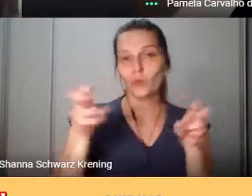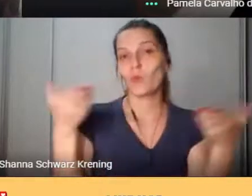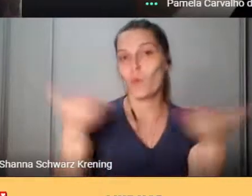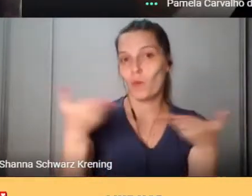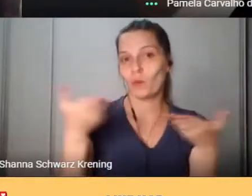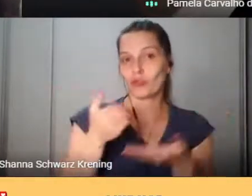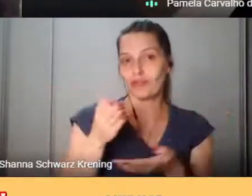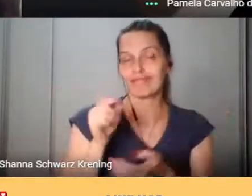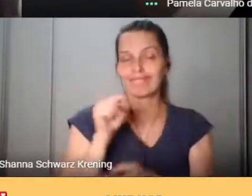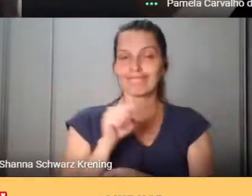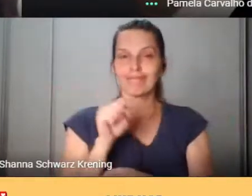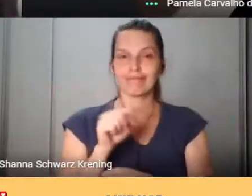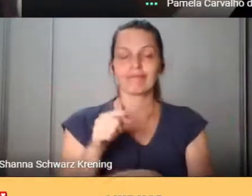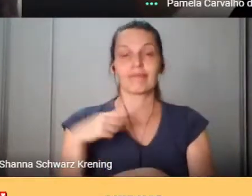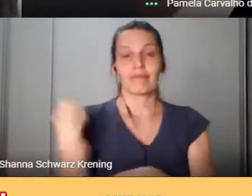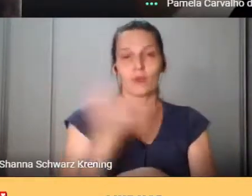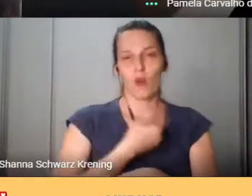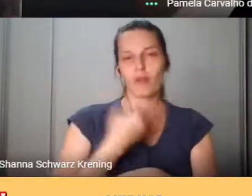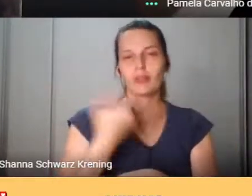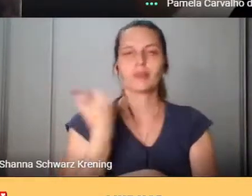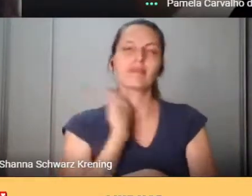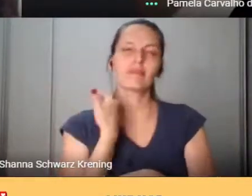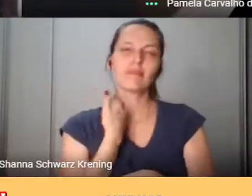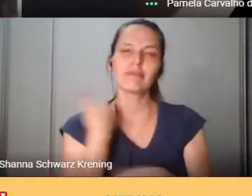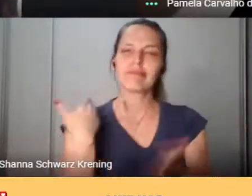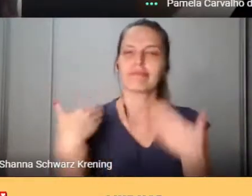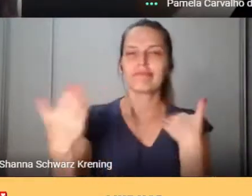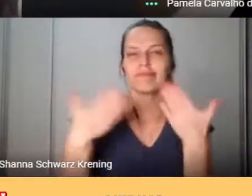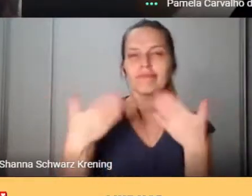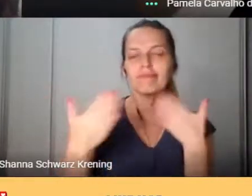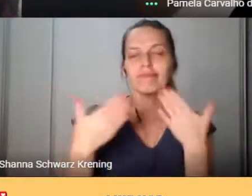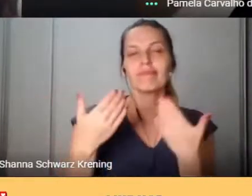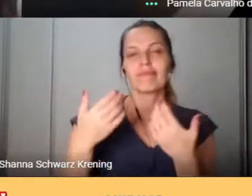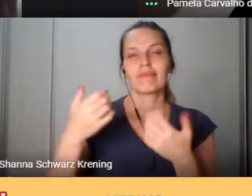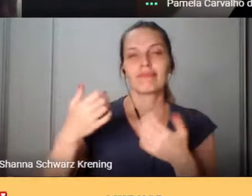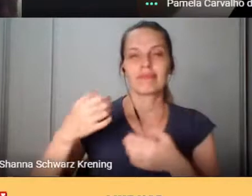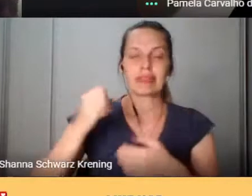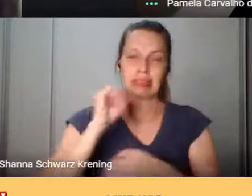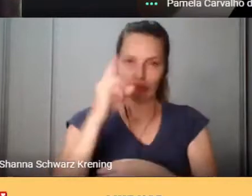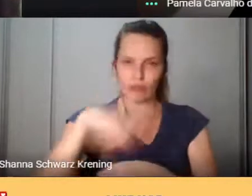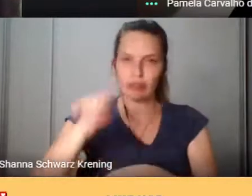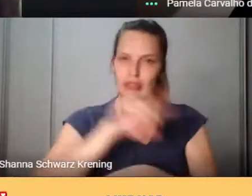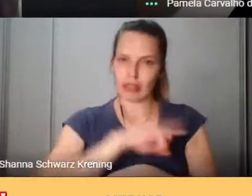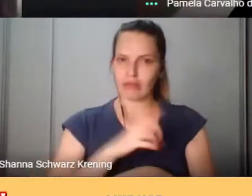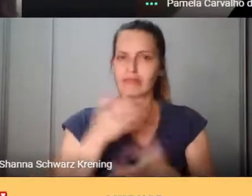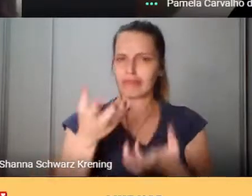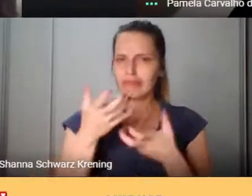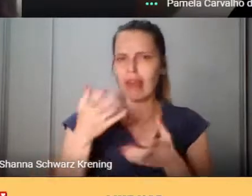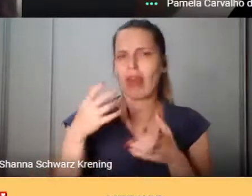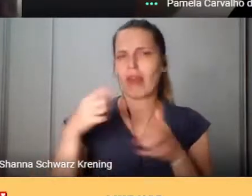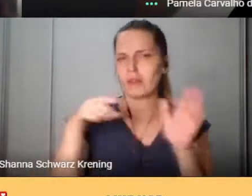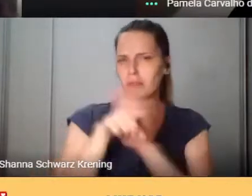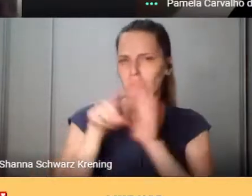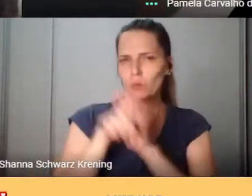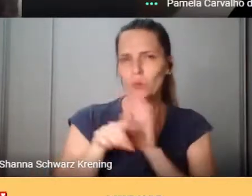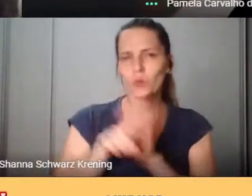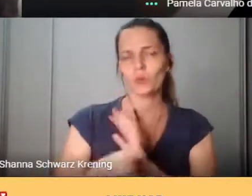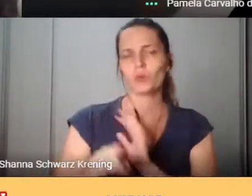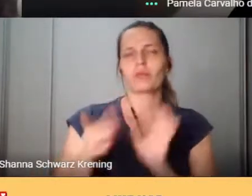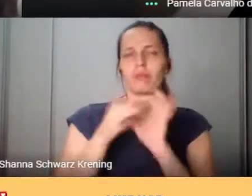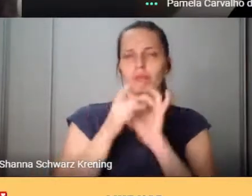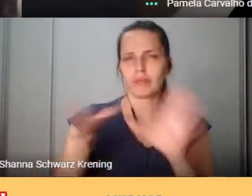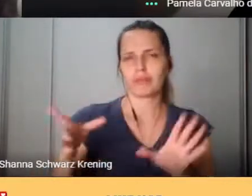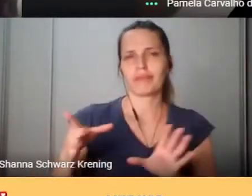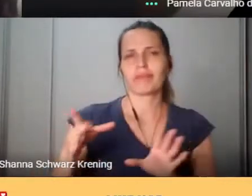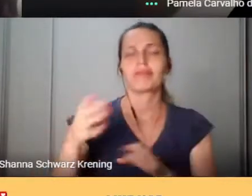critério de bate-papo, por favor, quem tiver perguntas, quem se sentir à vontade, pode interagir conosco, que as mensagens serão encaminhadas para